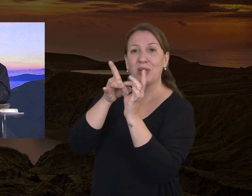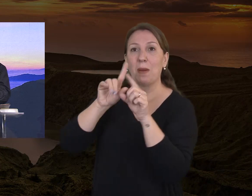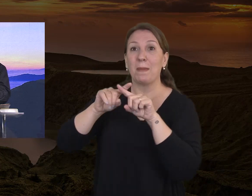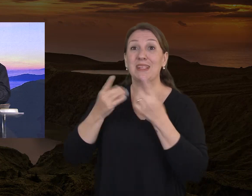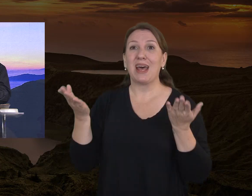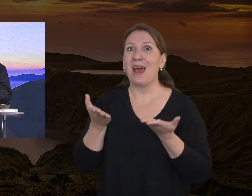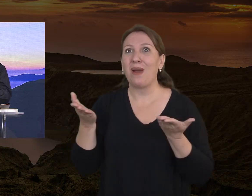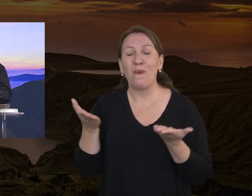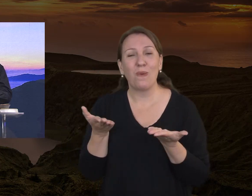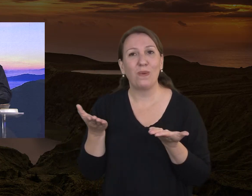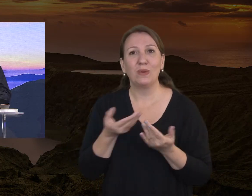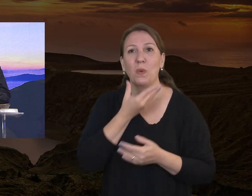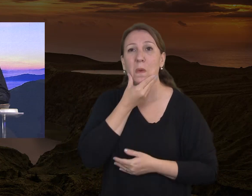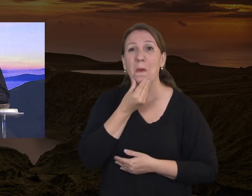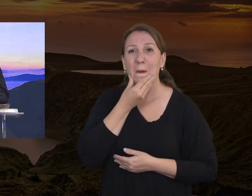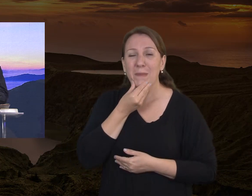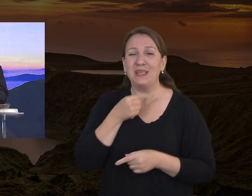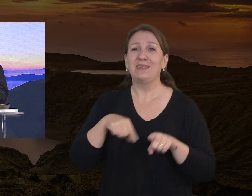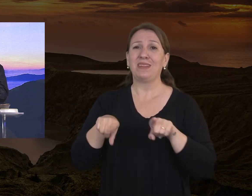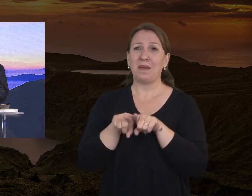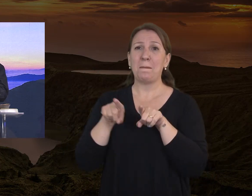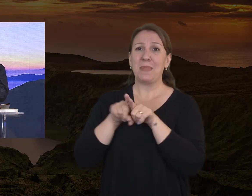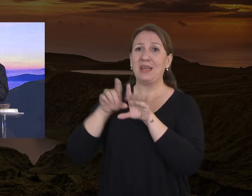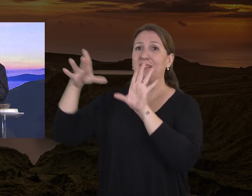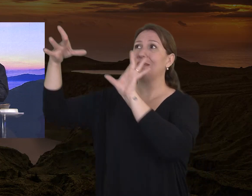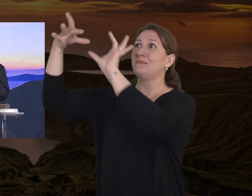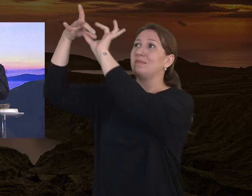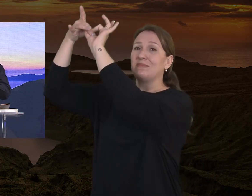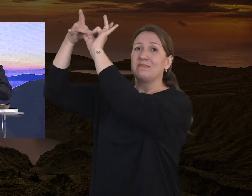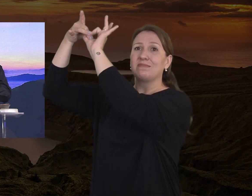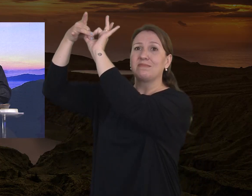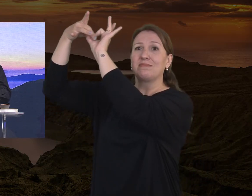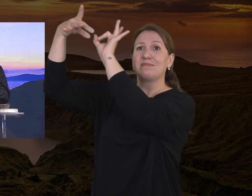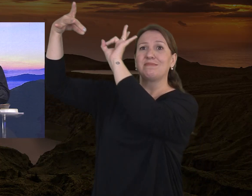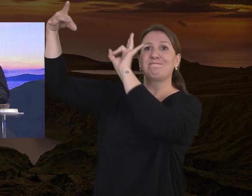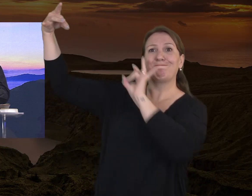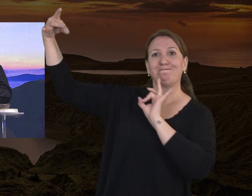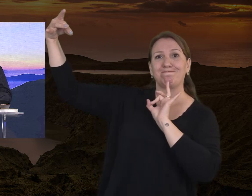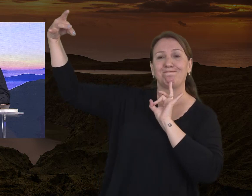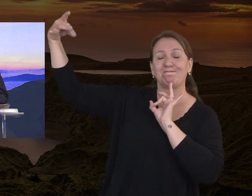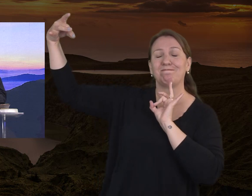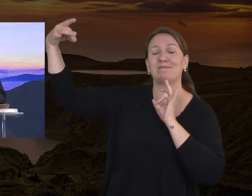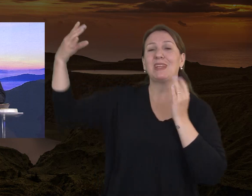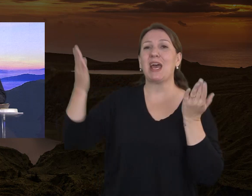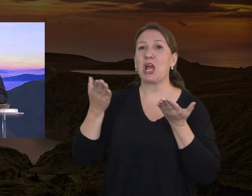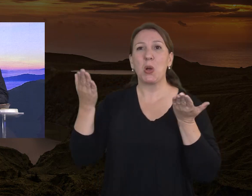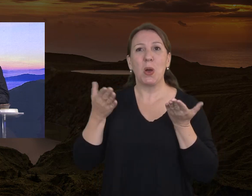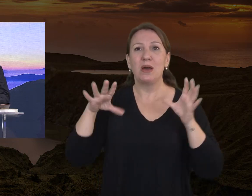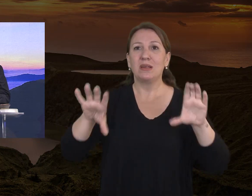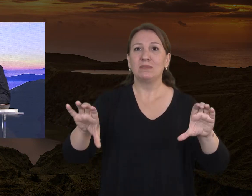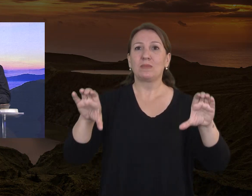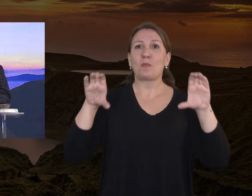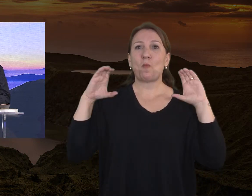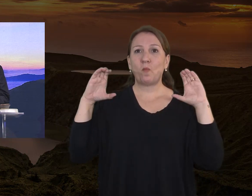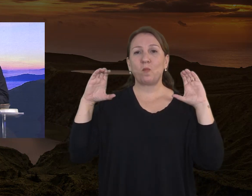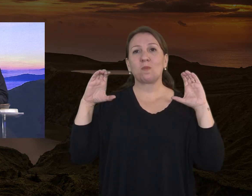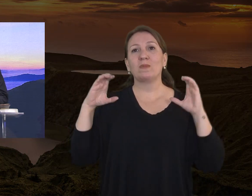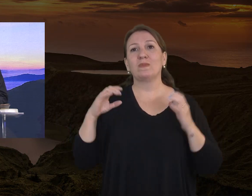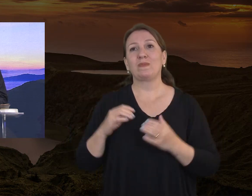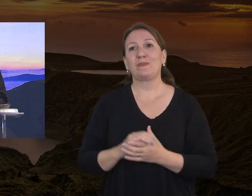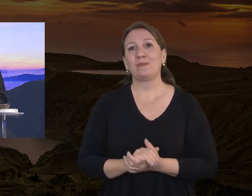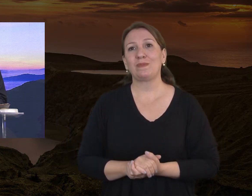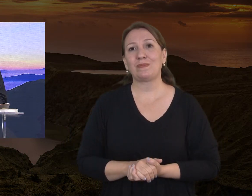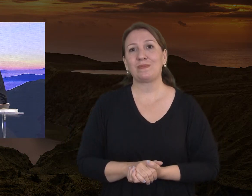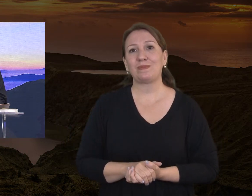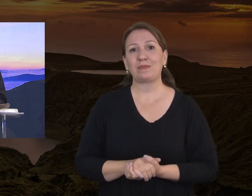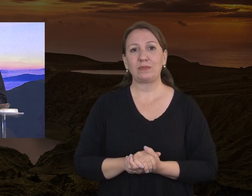desconectado com Deus. E quando o homem foi desconectado com Deus, também caiu na maldição. Então, eu vou, só para